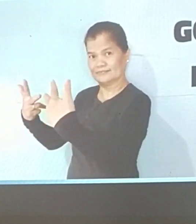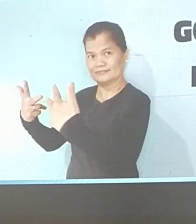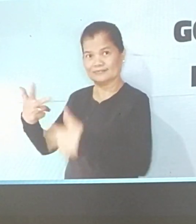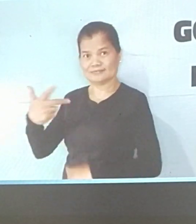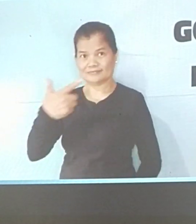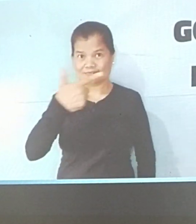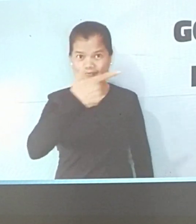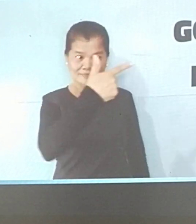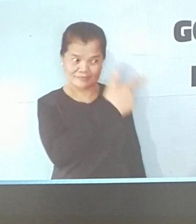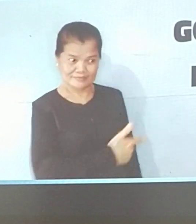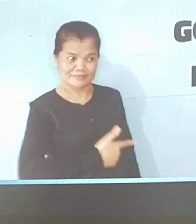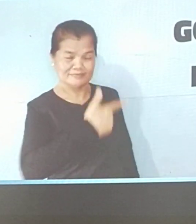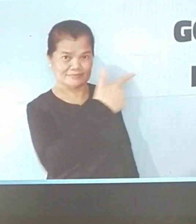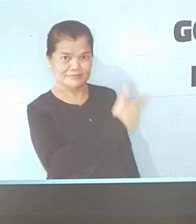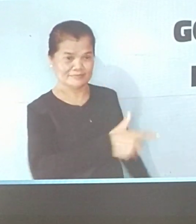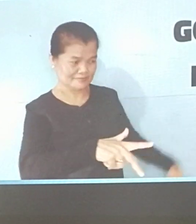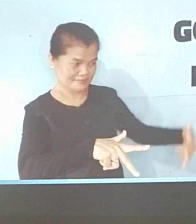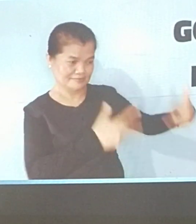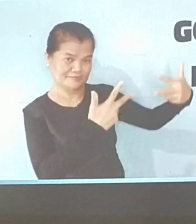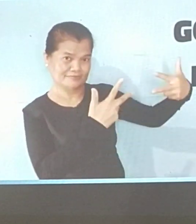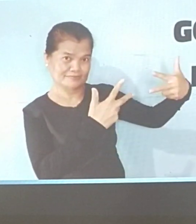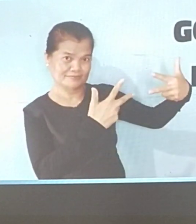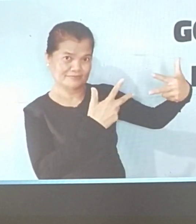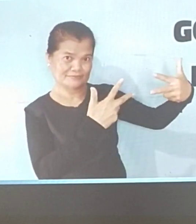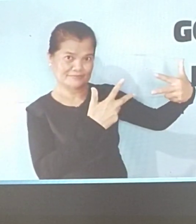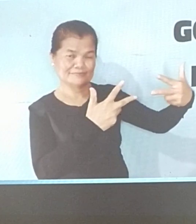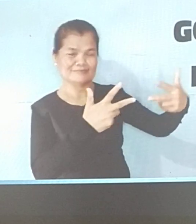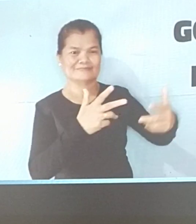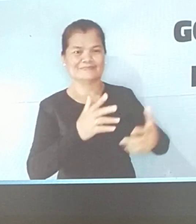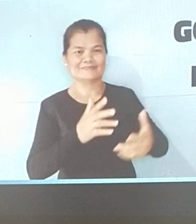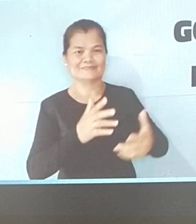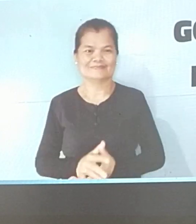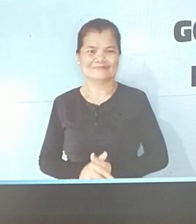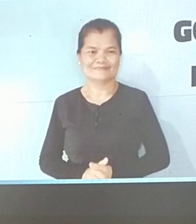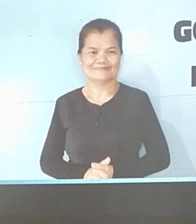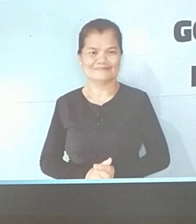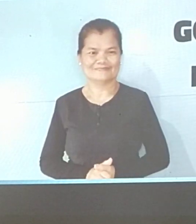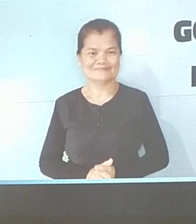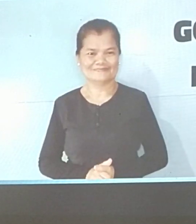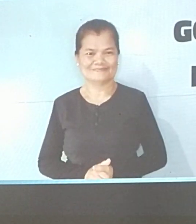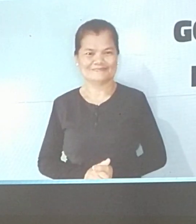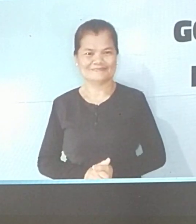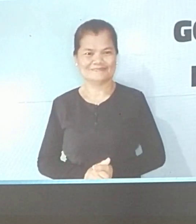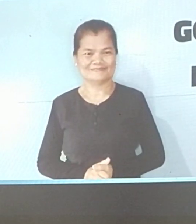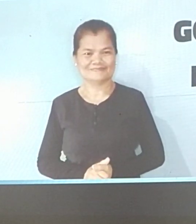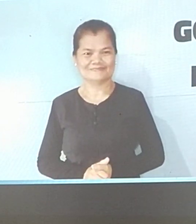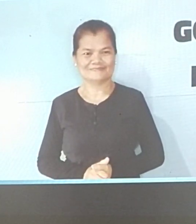Google Meet. Oh. Google. Letter G. Google Meet.